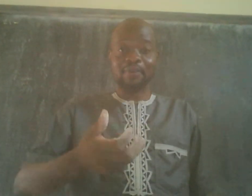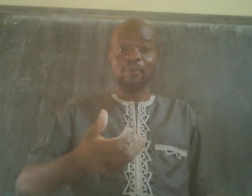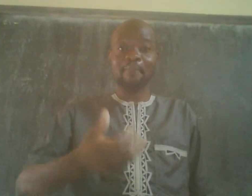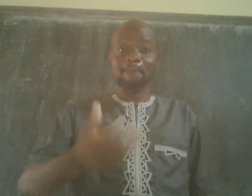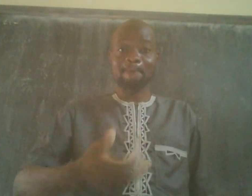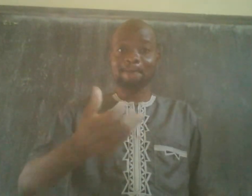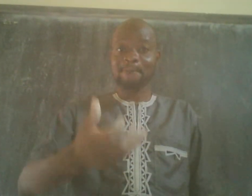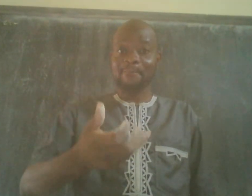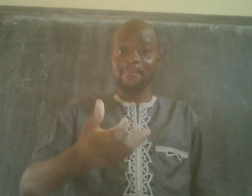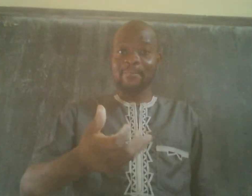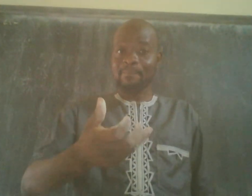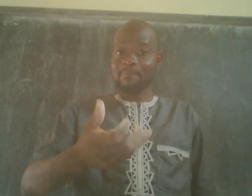quoi?